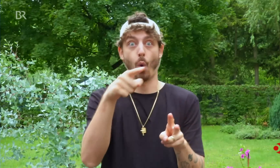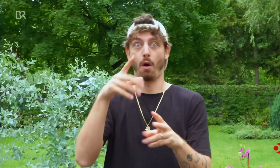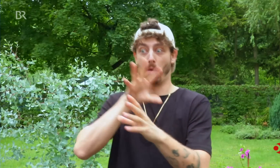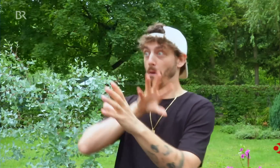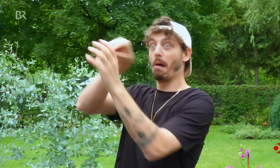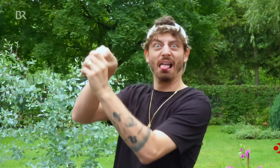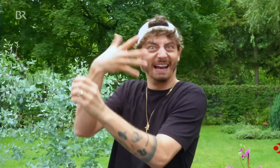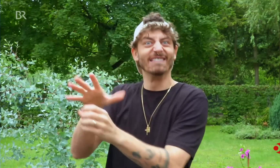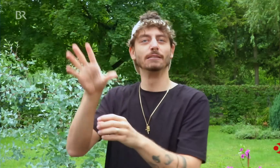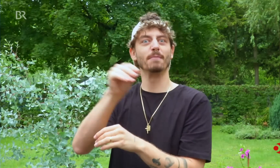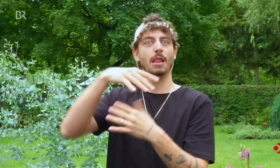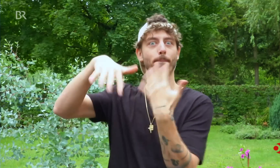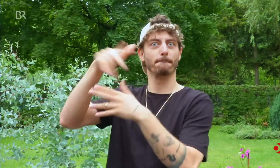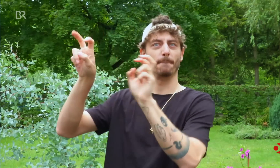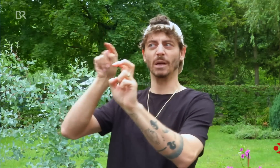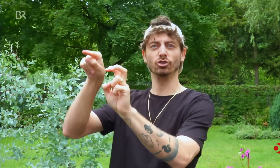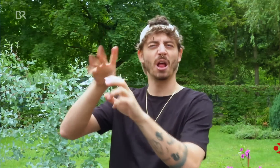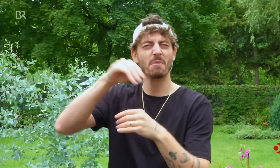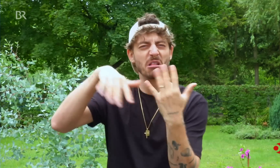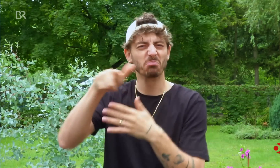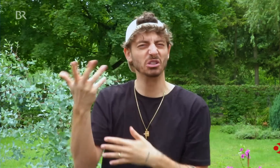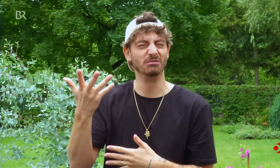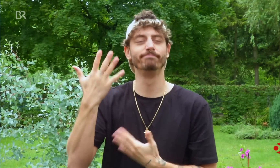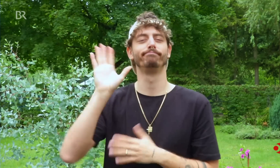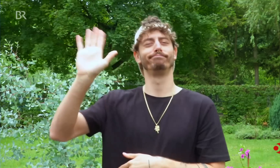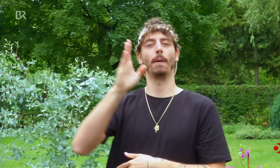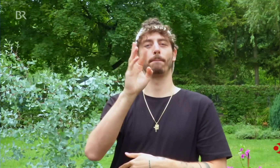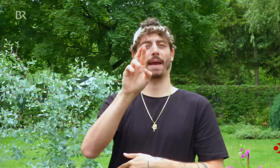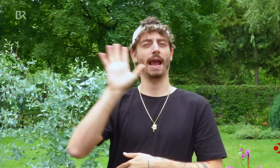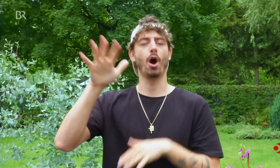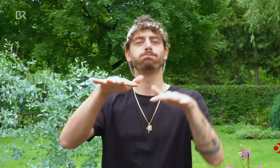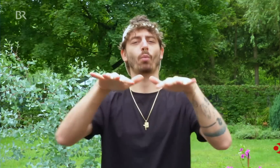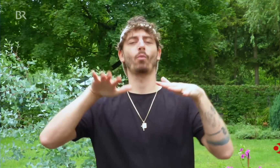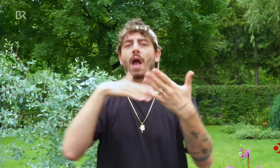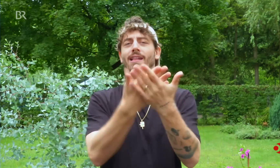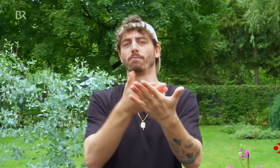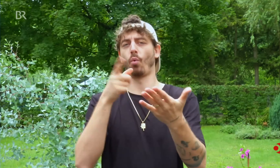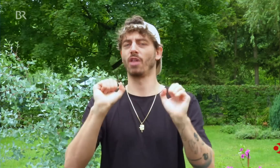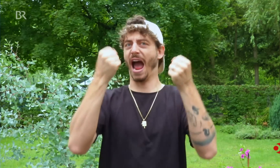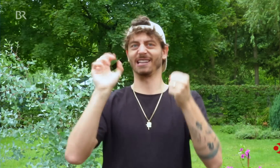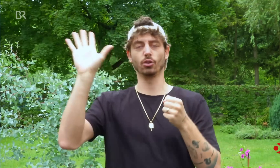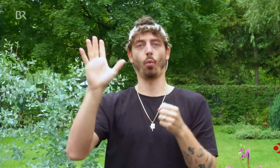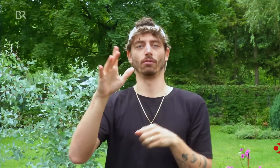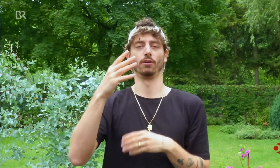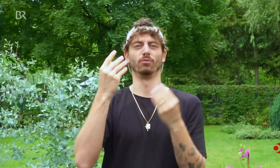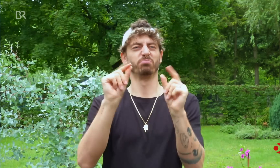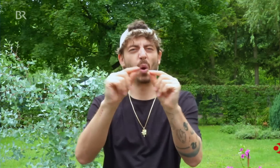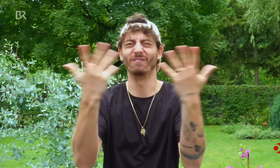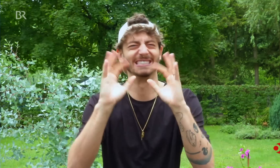Und dann waren wir von Sehen statt Hören auch noch bei Mitmischen dabei. Das ist eine Publikumsaktion des BR, bei der immer ZuschauerInnen eingeladen